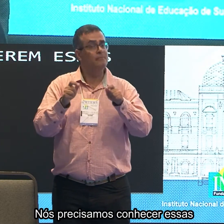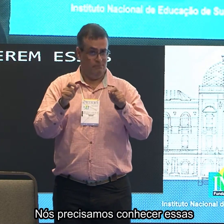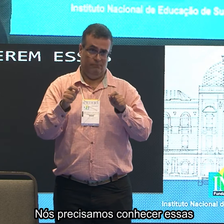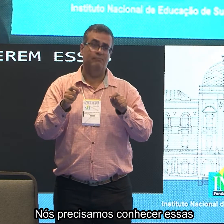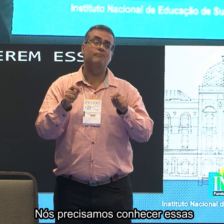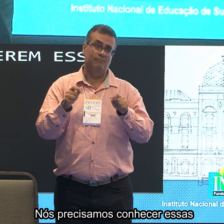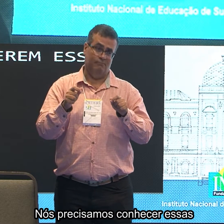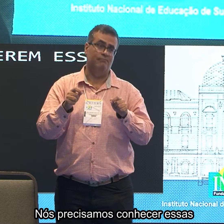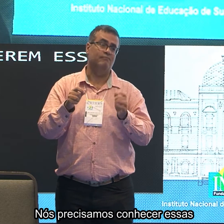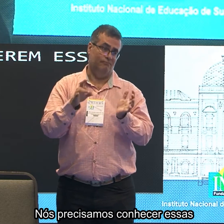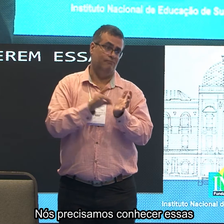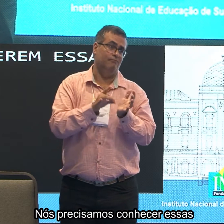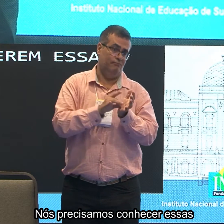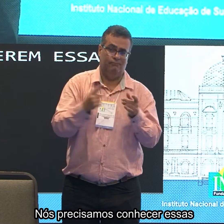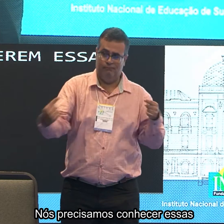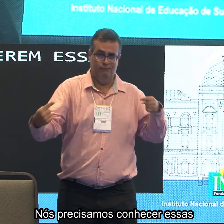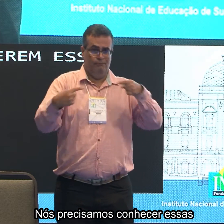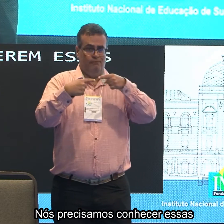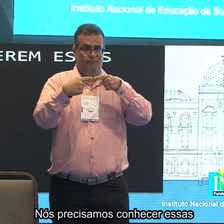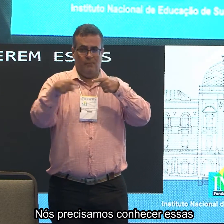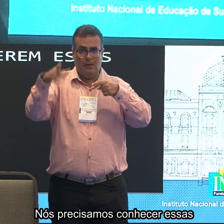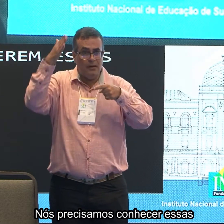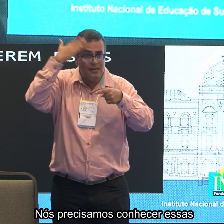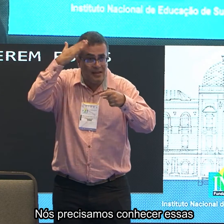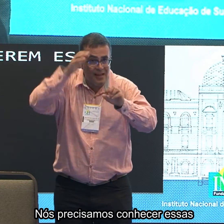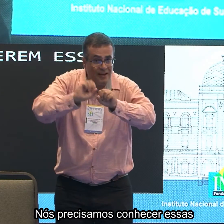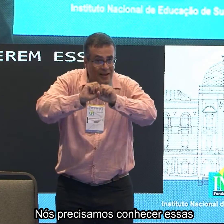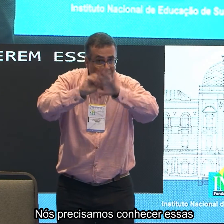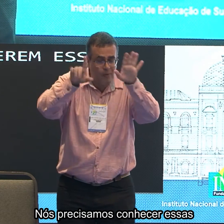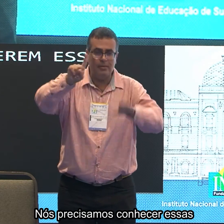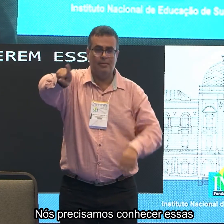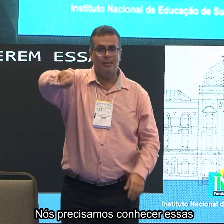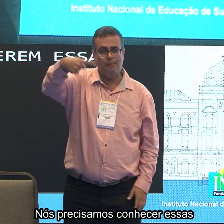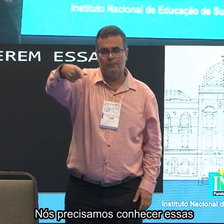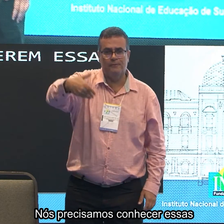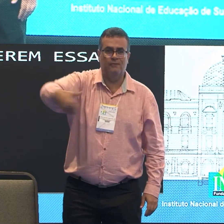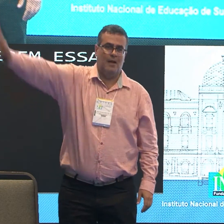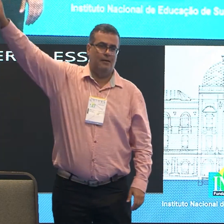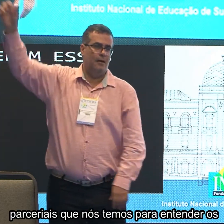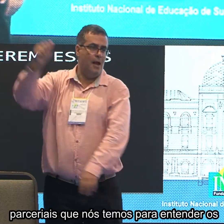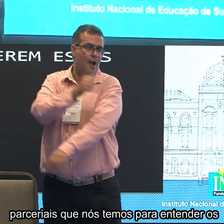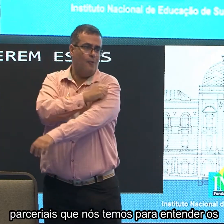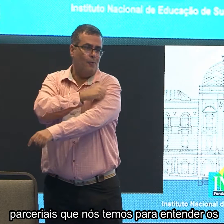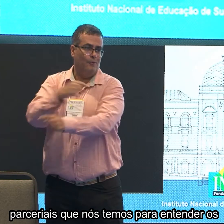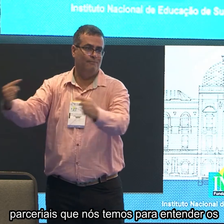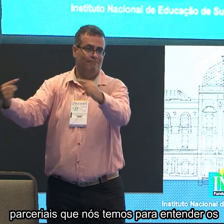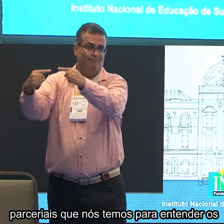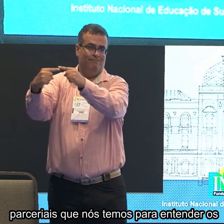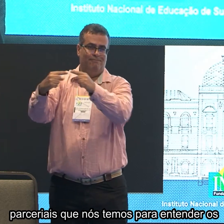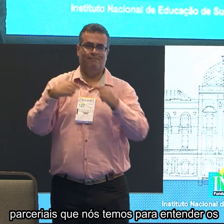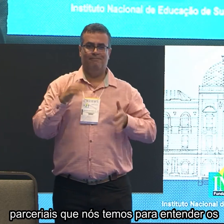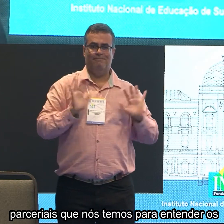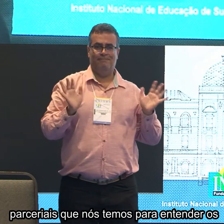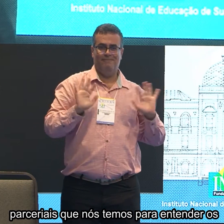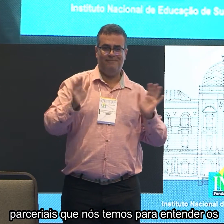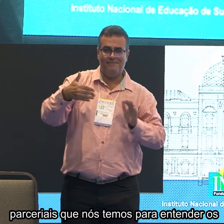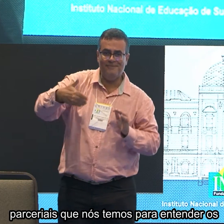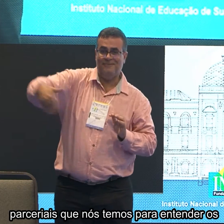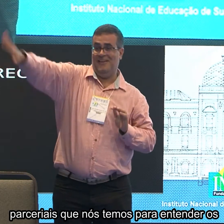Então, nós também precisamos conhecer essas parcerias que nós temos para